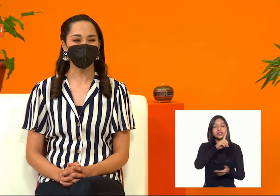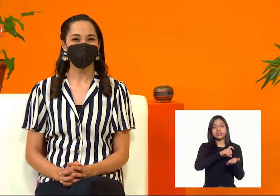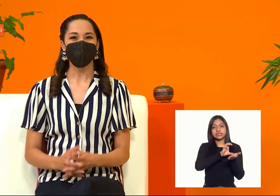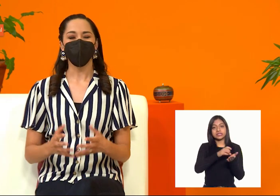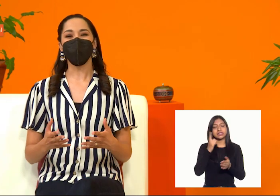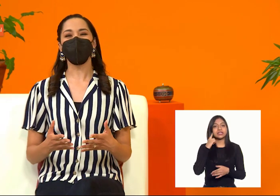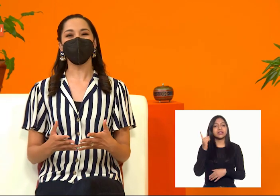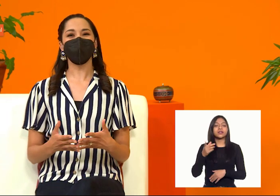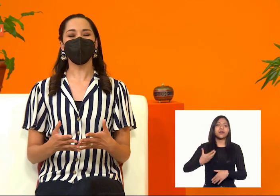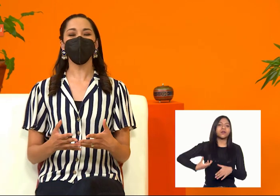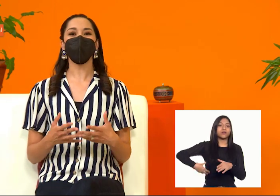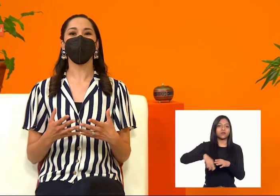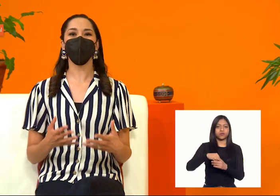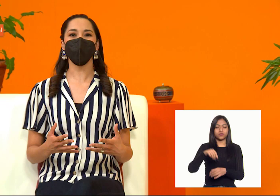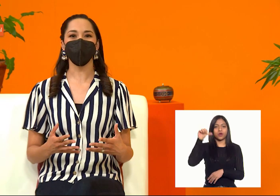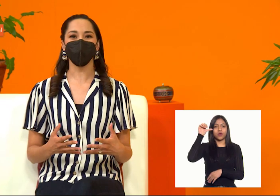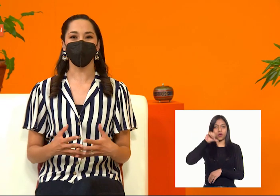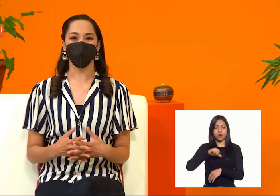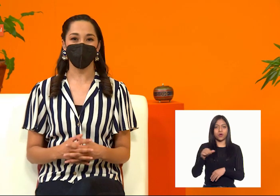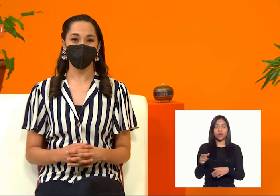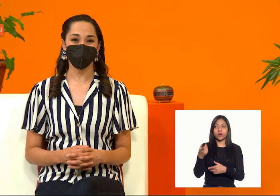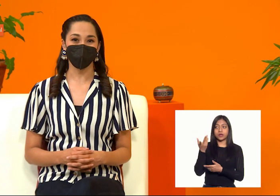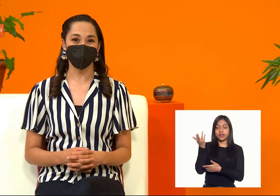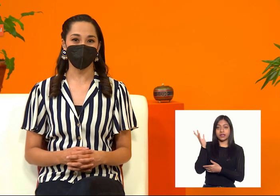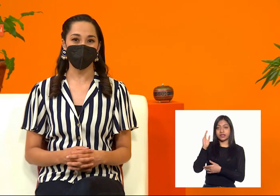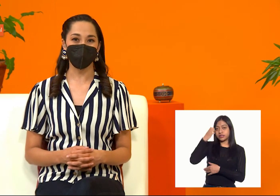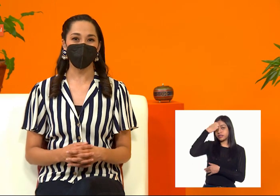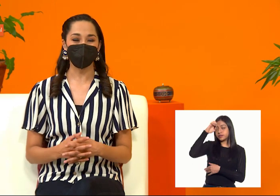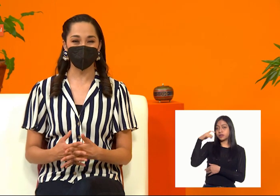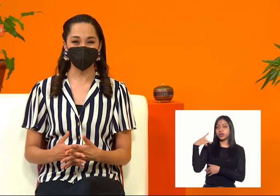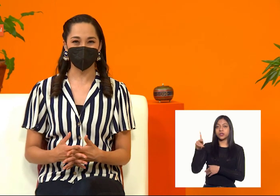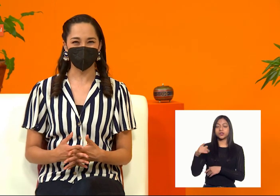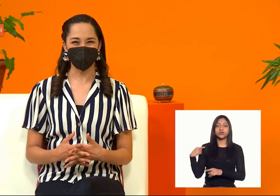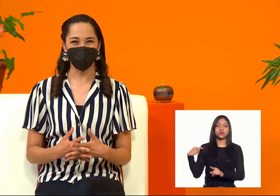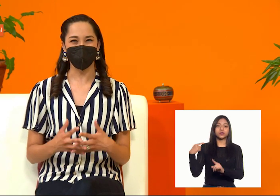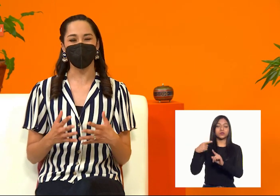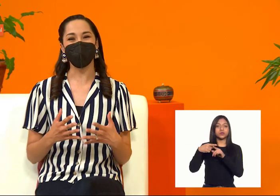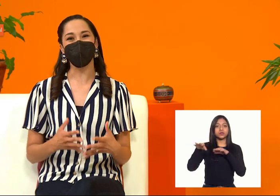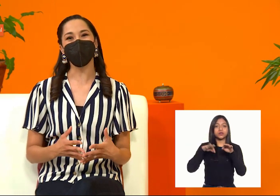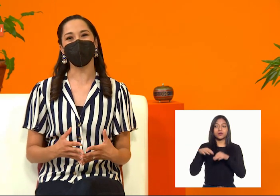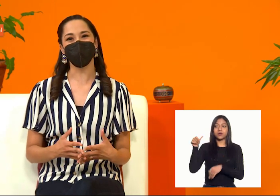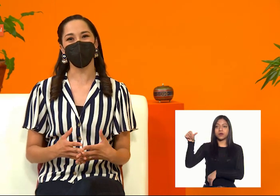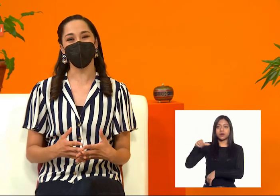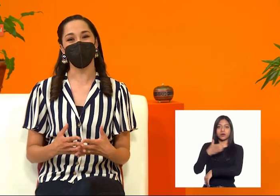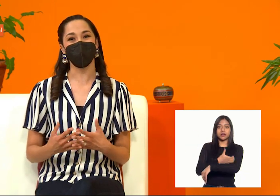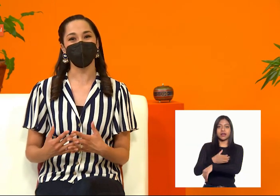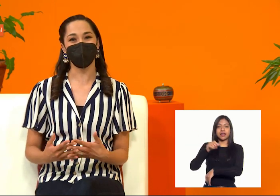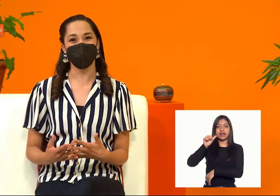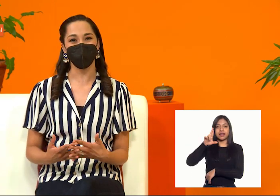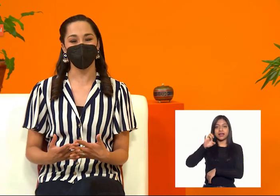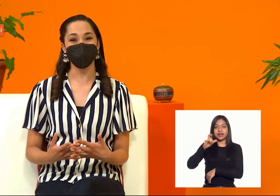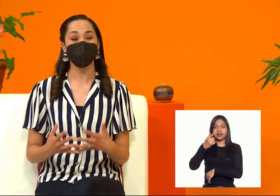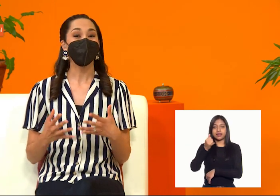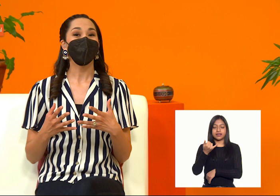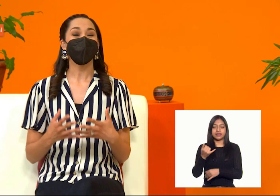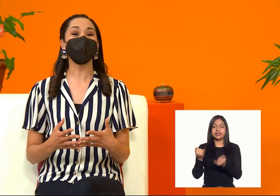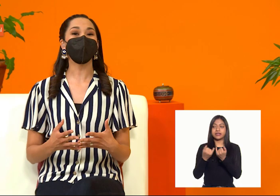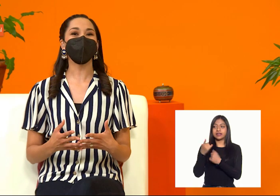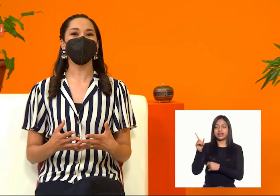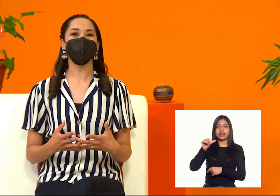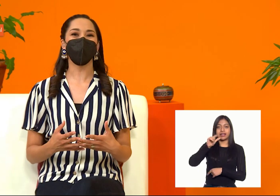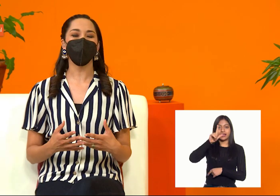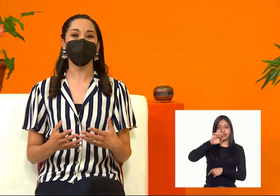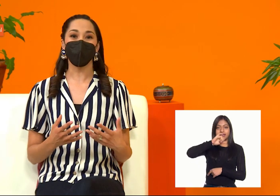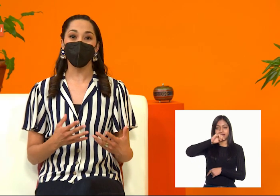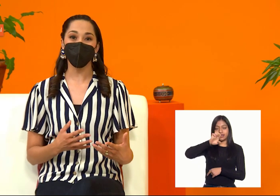auditiva. Para platicarnos algunas de sus experiencias de trabajo, hoy nos acompañan Arely Garduño y Alejandra Álvarez, quienes